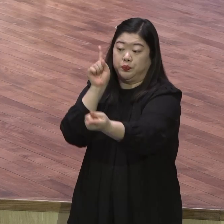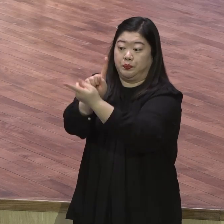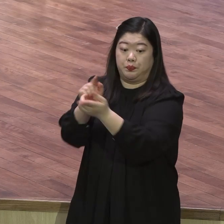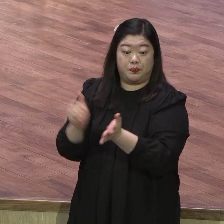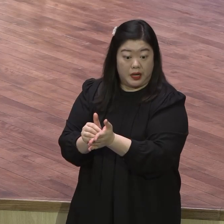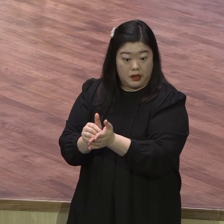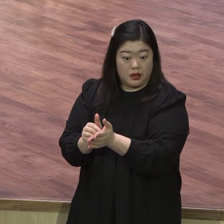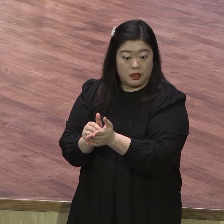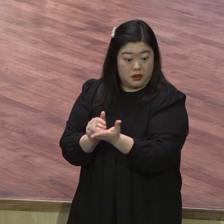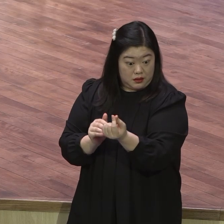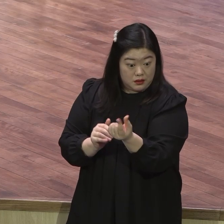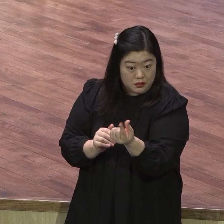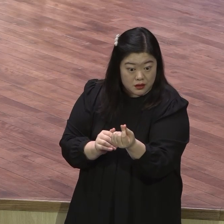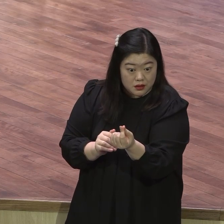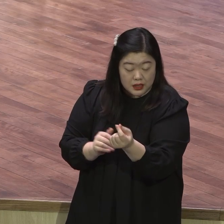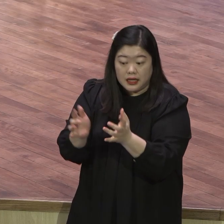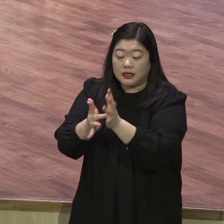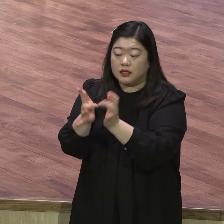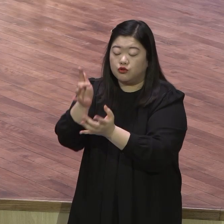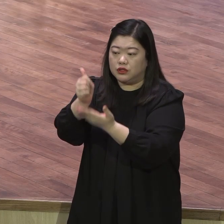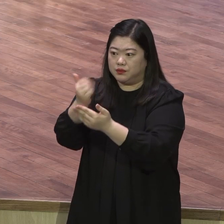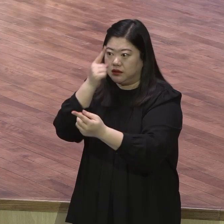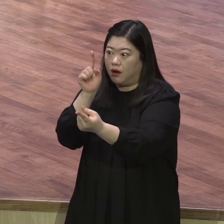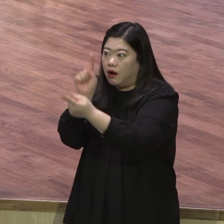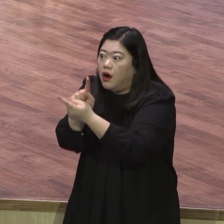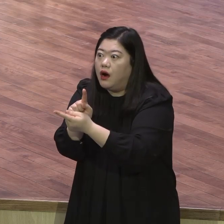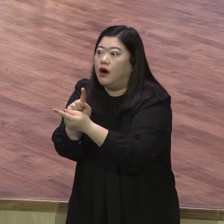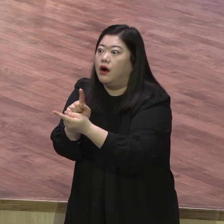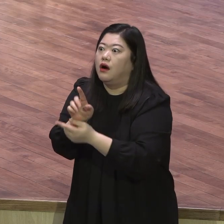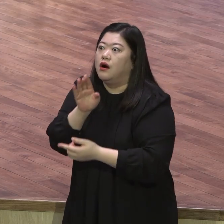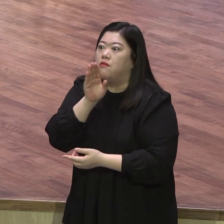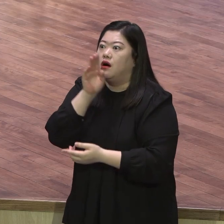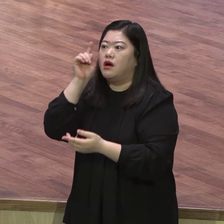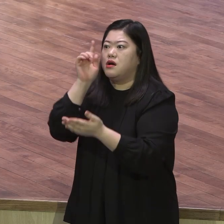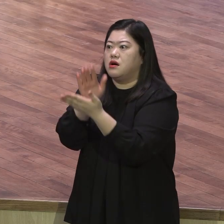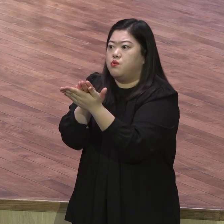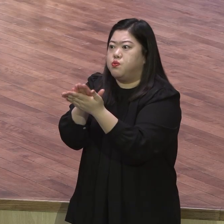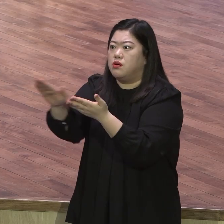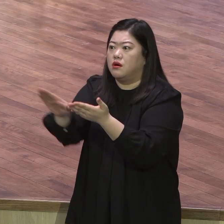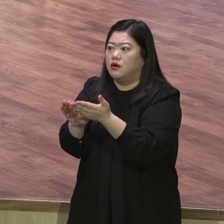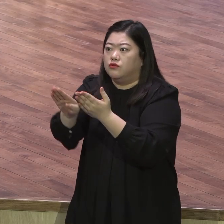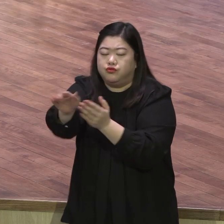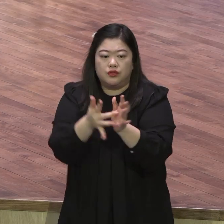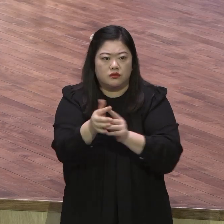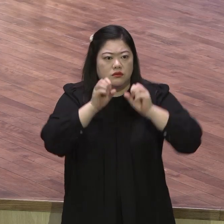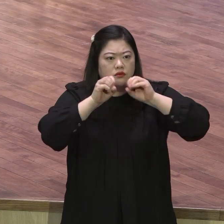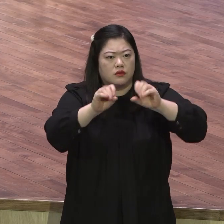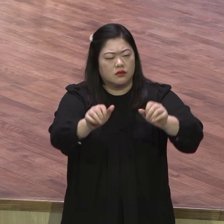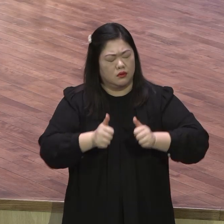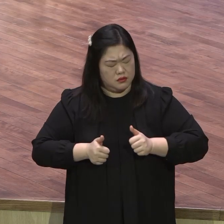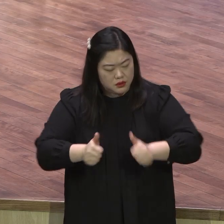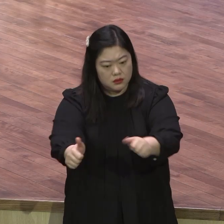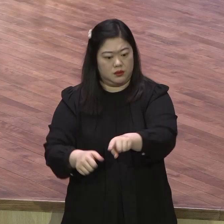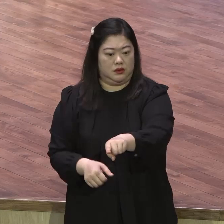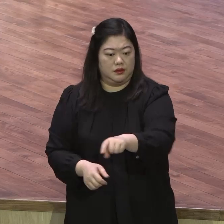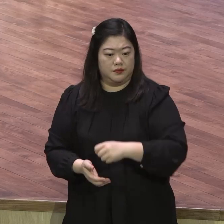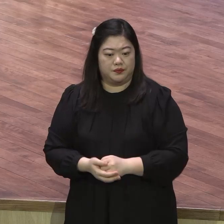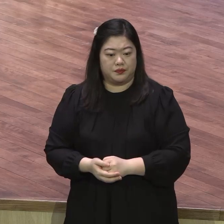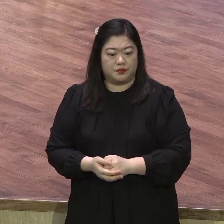예수님의 죽음에서 부활하기 때문에 생을 걸은 거예요. 아 정말 예수를 믿으면